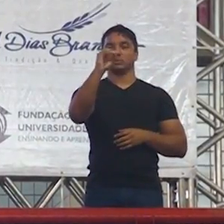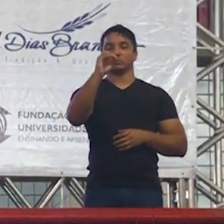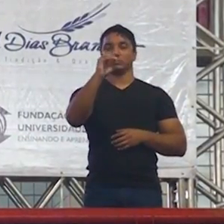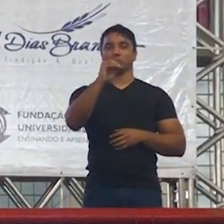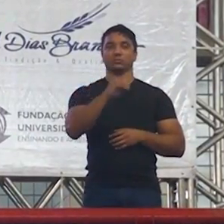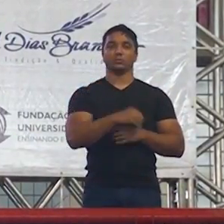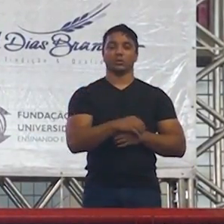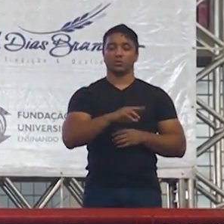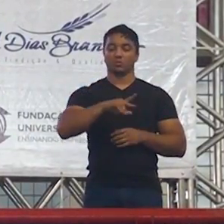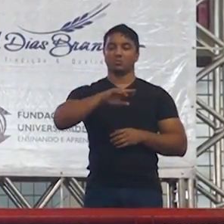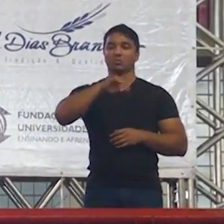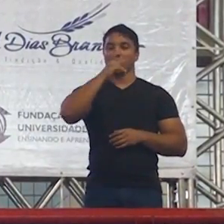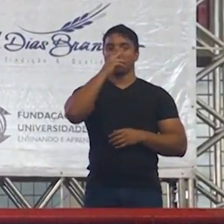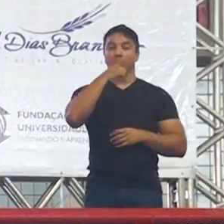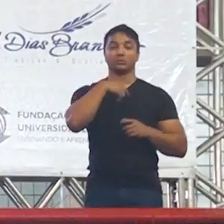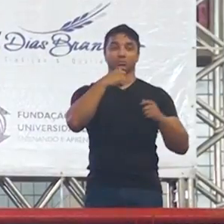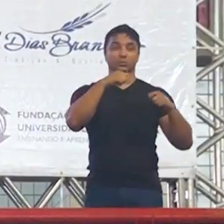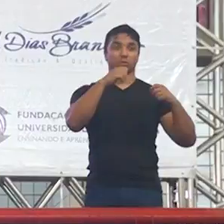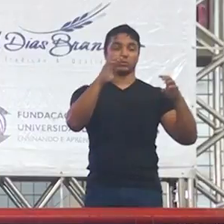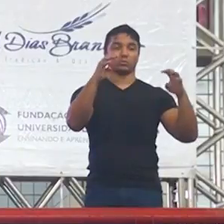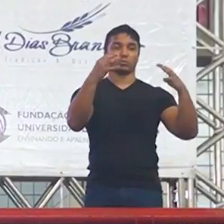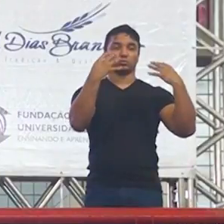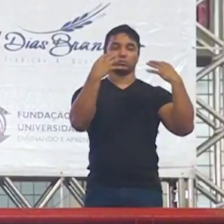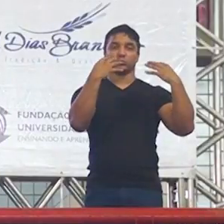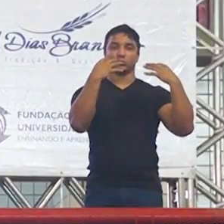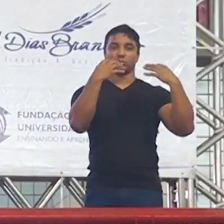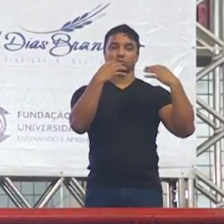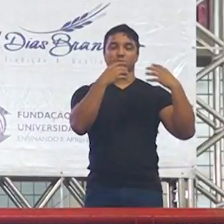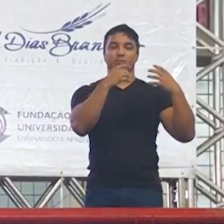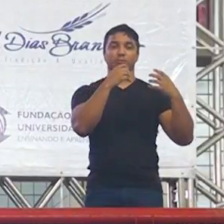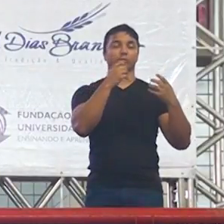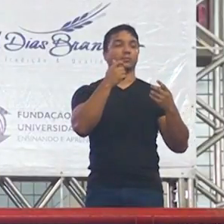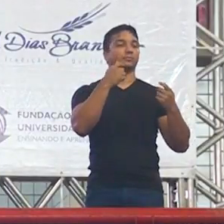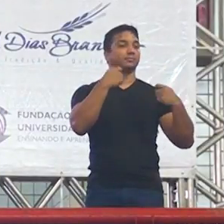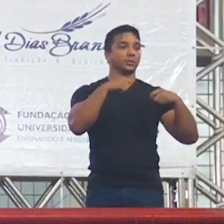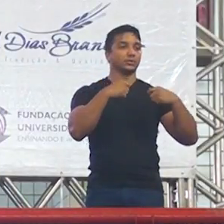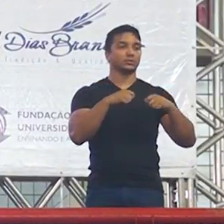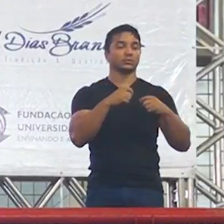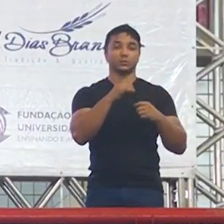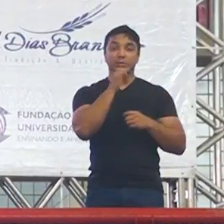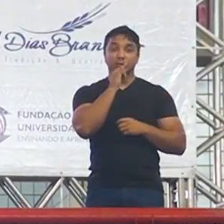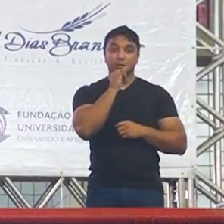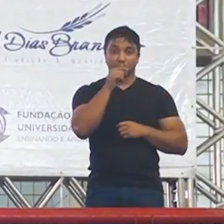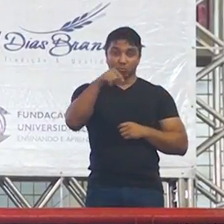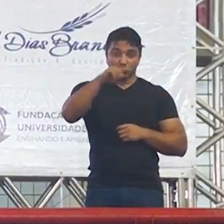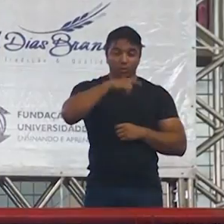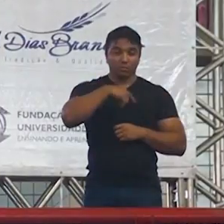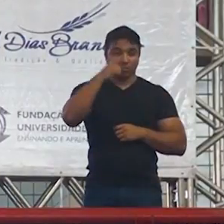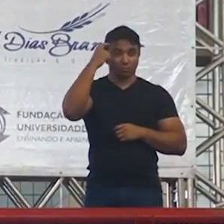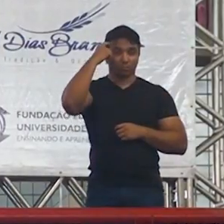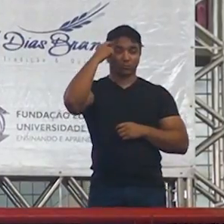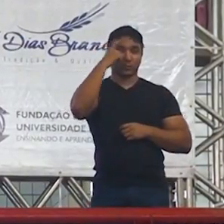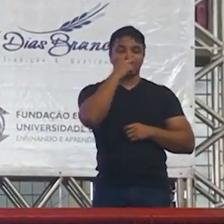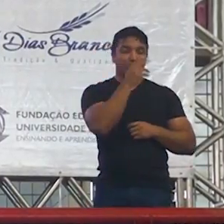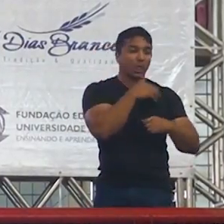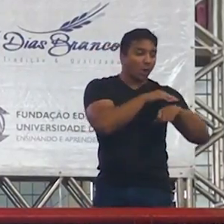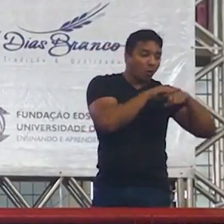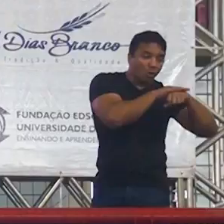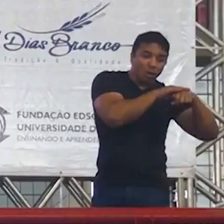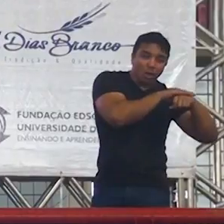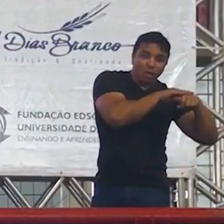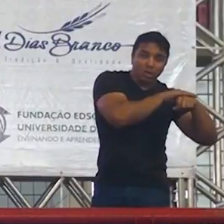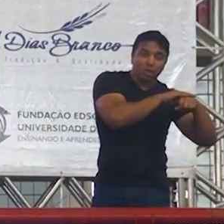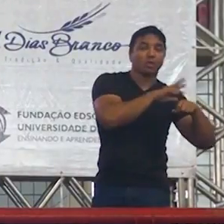E nós não vamos crescer se não tiver concentração. Então pense, se você for tecer um comentário com um colega, você